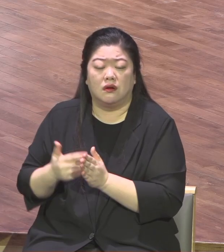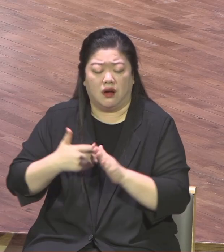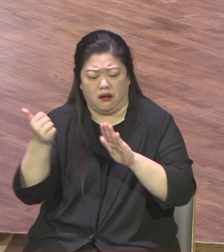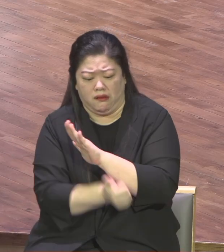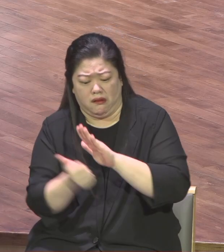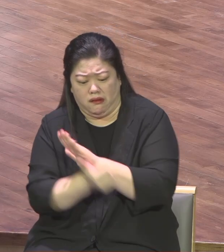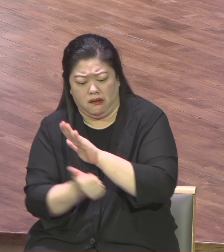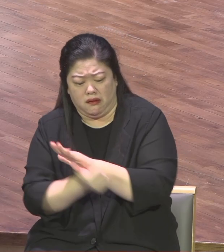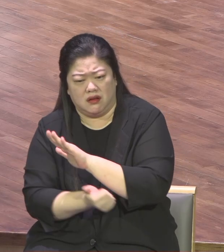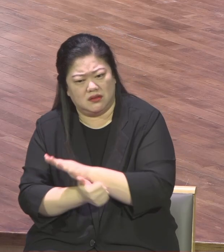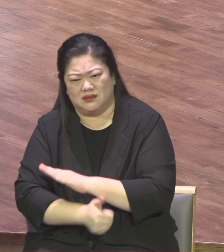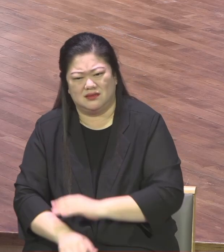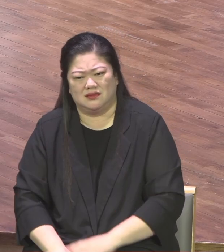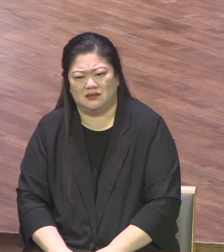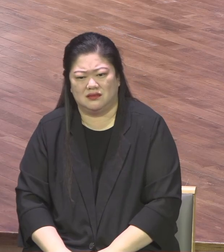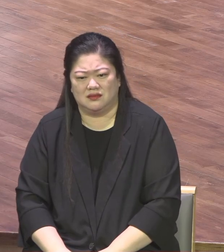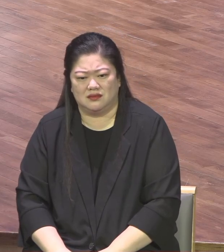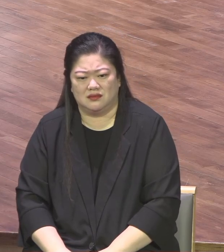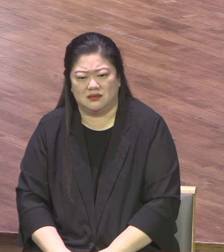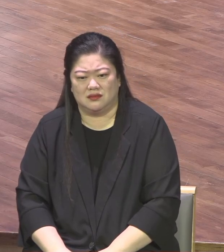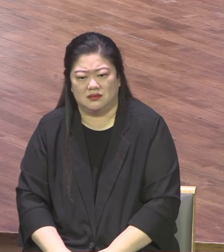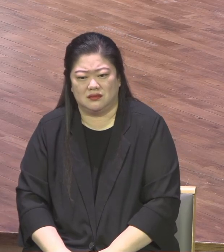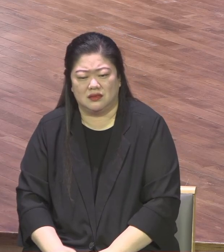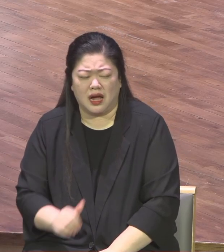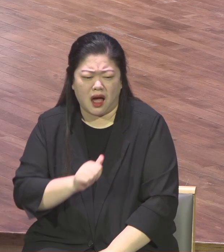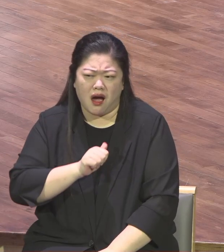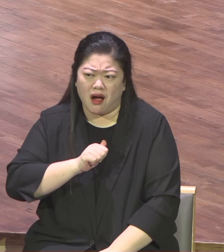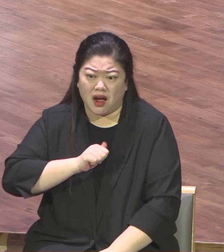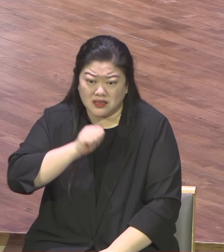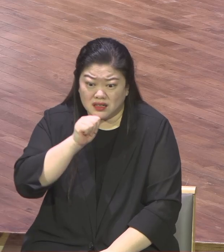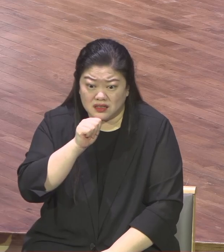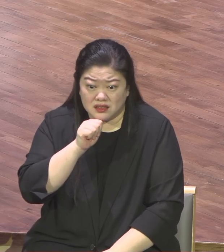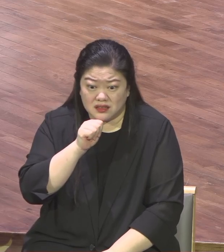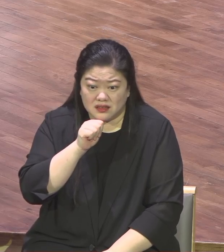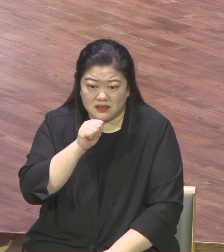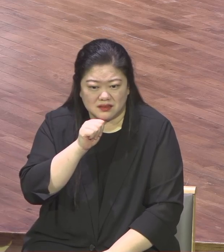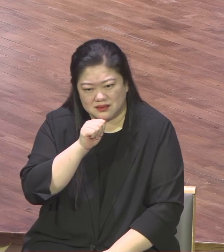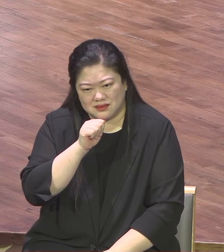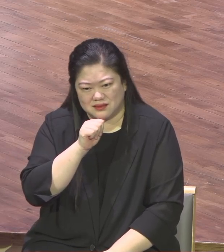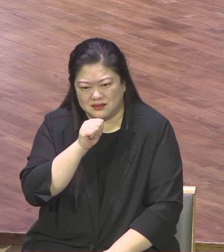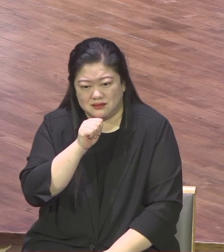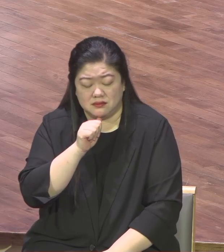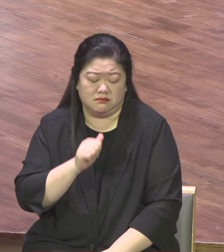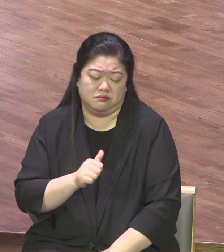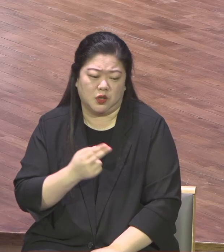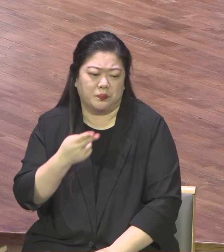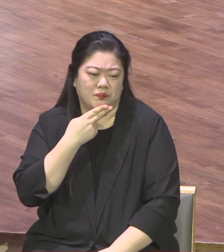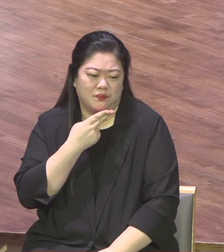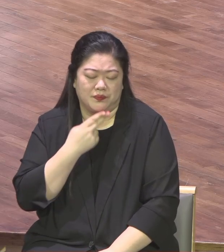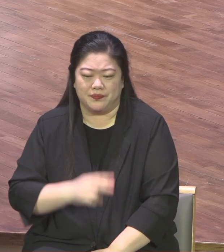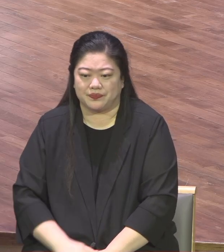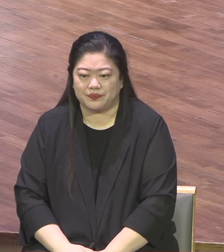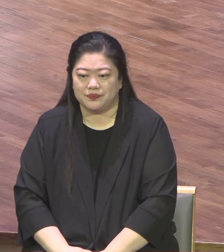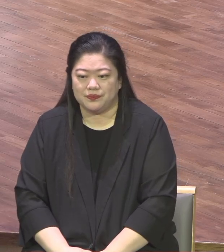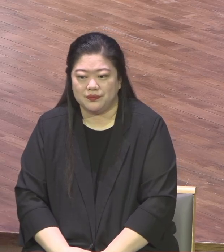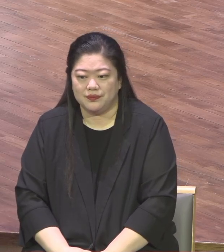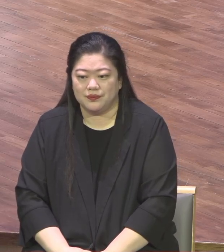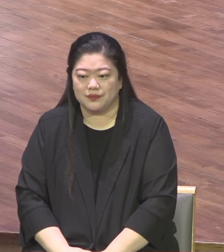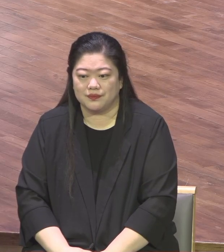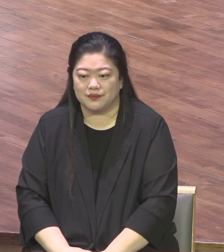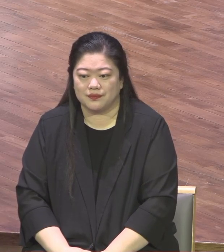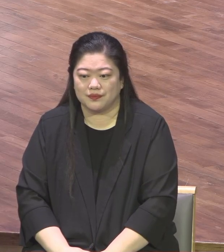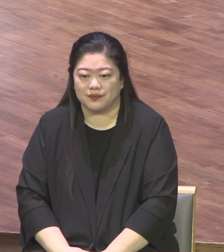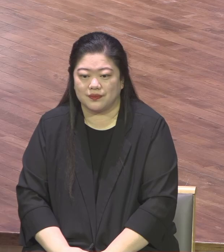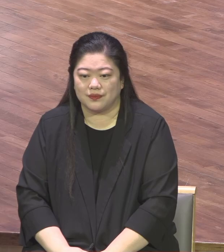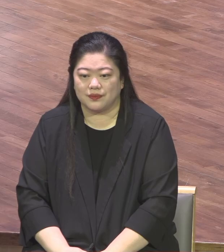실패는 정상 아니에요. 가난, 그 정상 아니에요. 오늘부터 기도하시기 바랍니다. 하나님께서